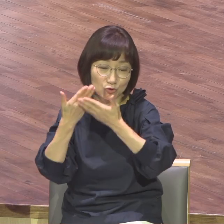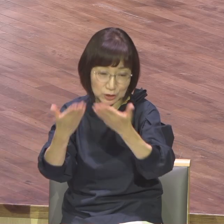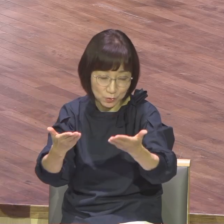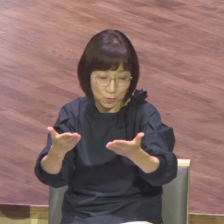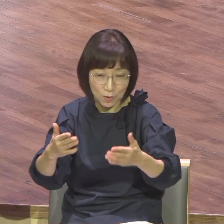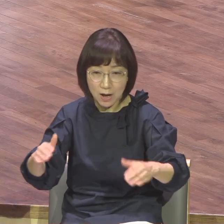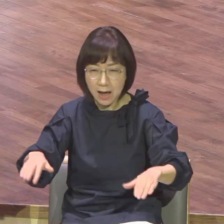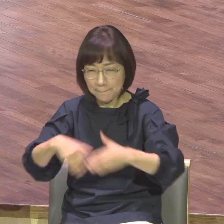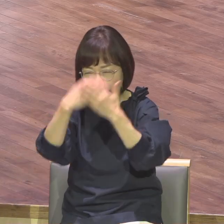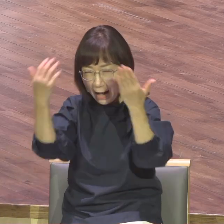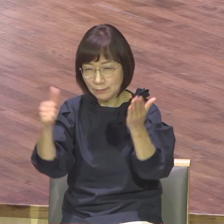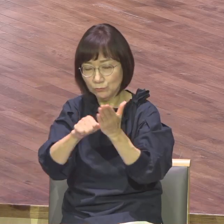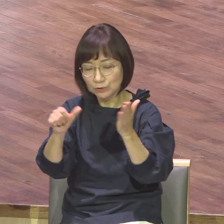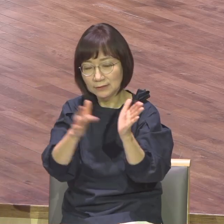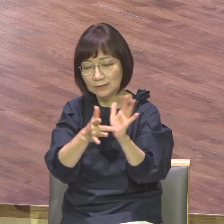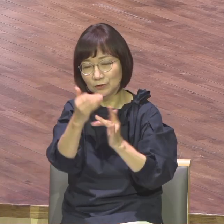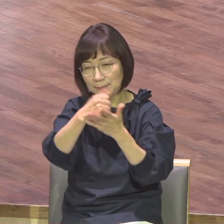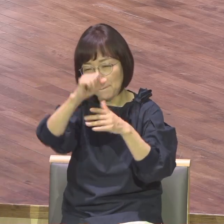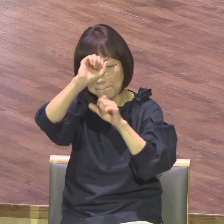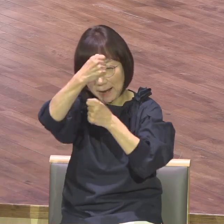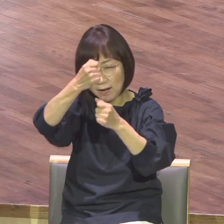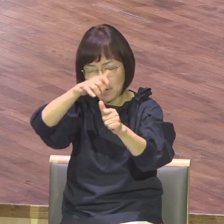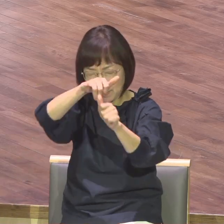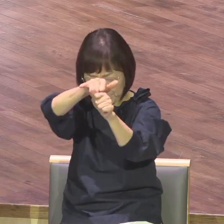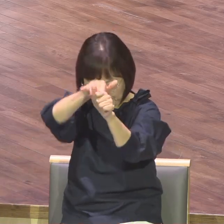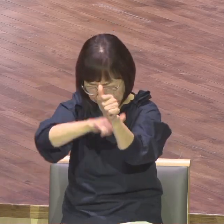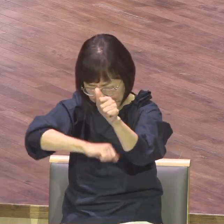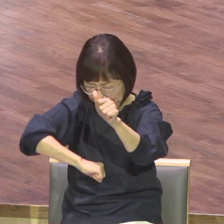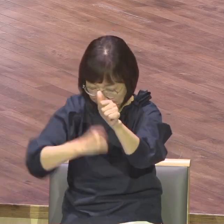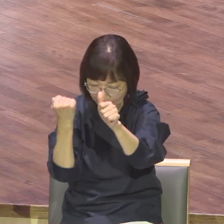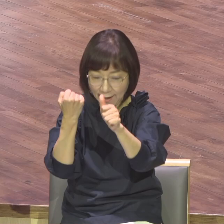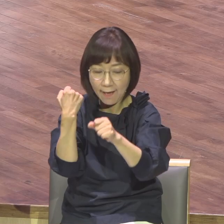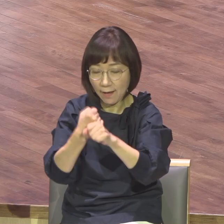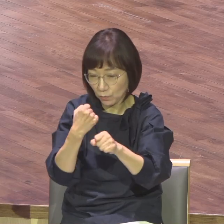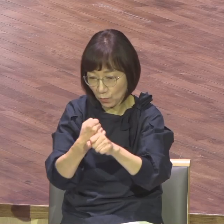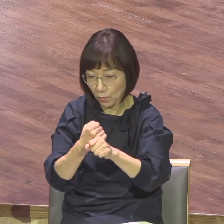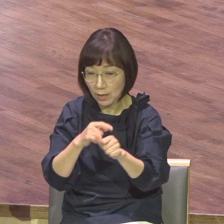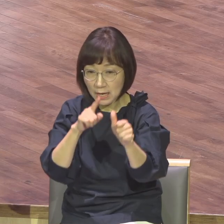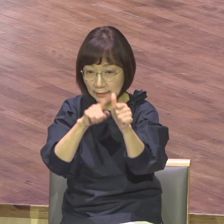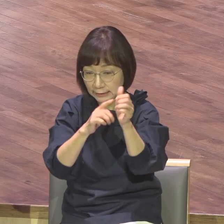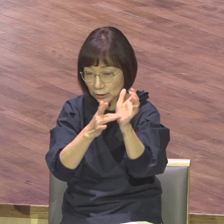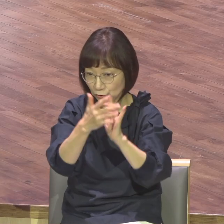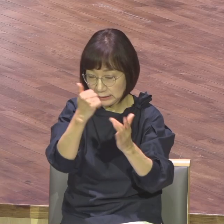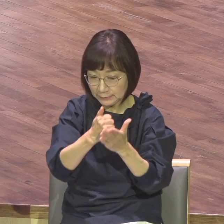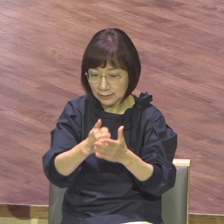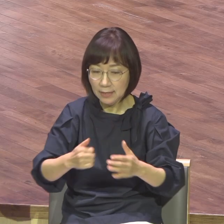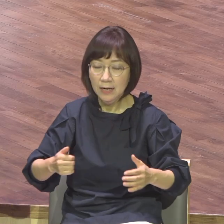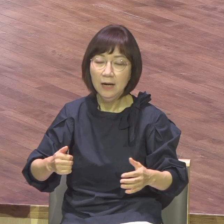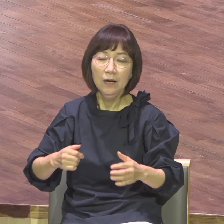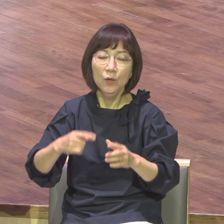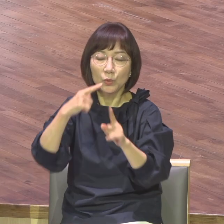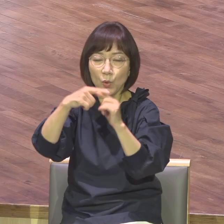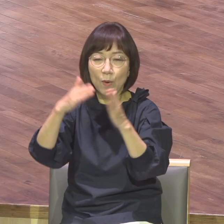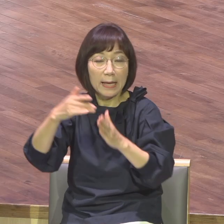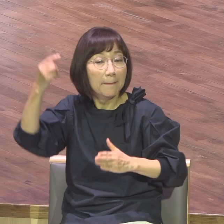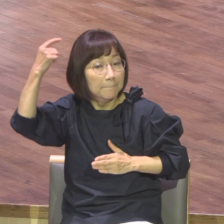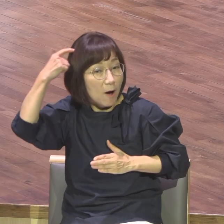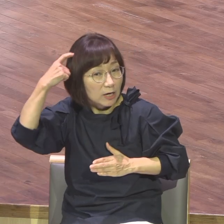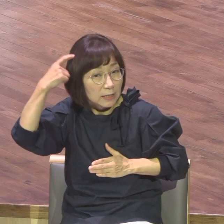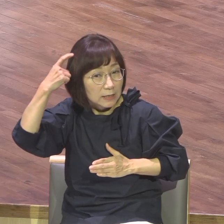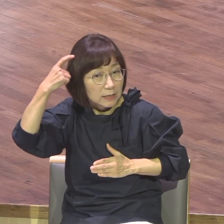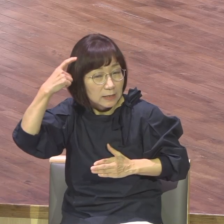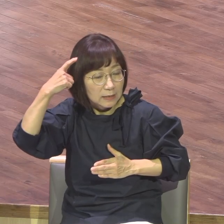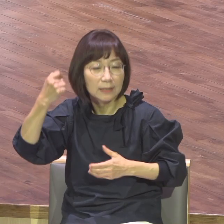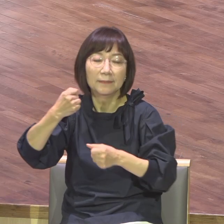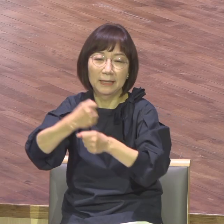만물을 그의 발 아래에 복종하게 하시고 그를 만물 위에 교회의 머리로 삼으셨느니라.